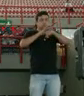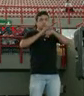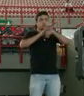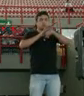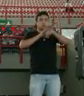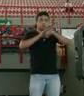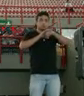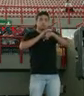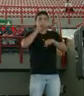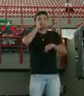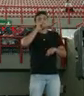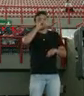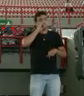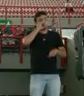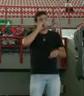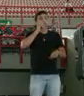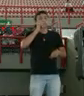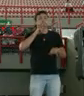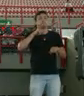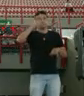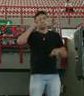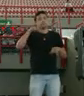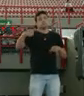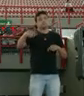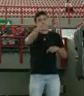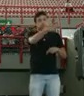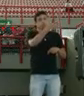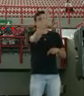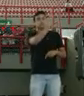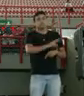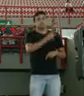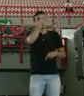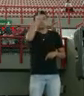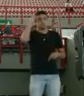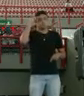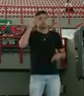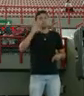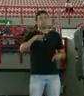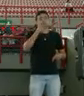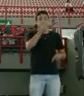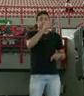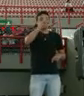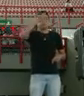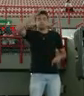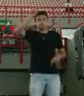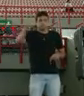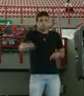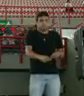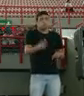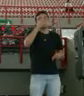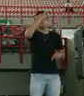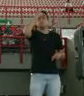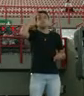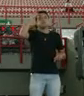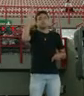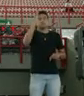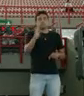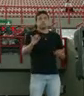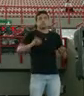doenças que mais acometem brasileiros. 15 milhões de